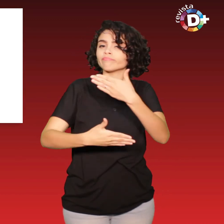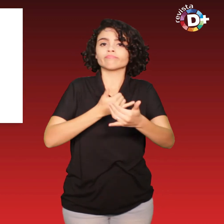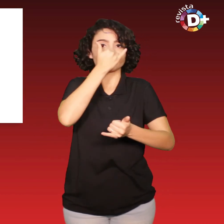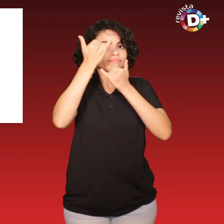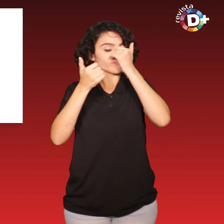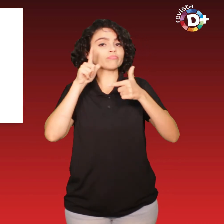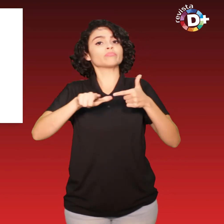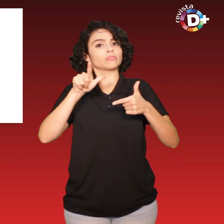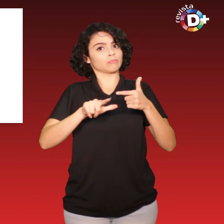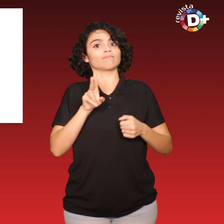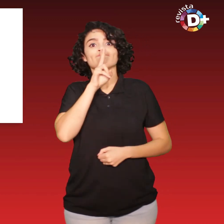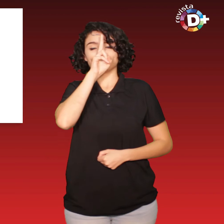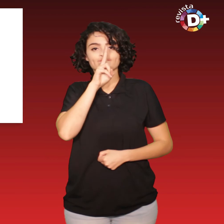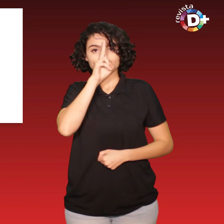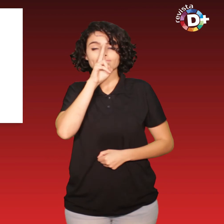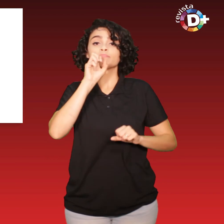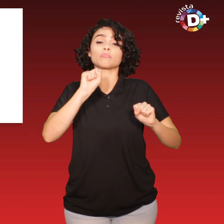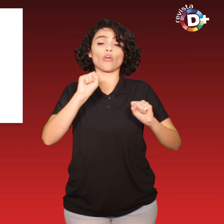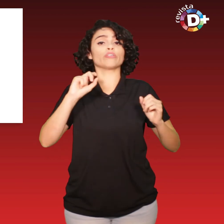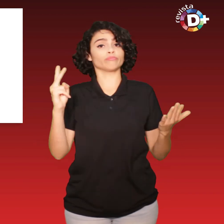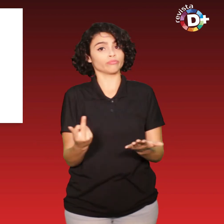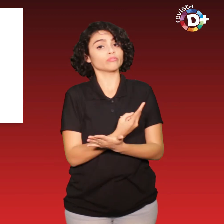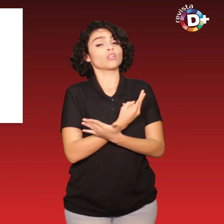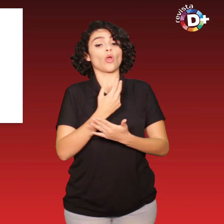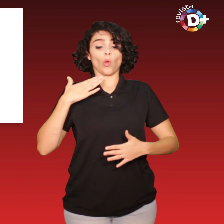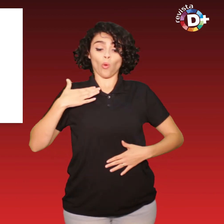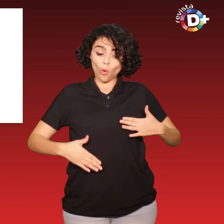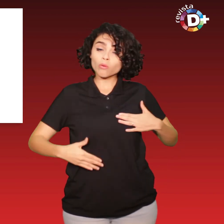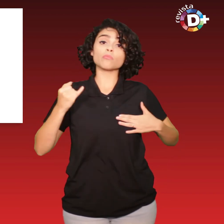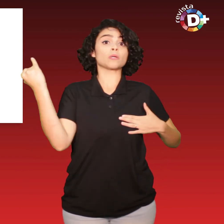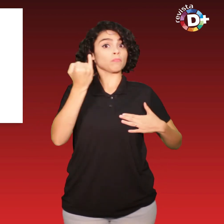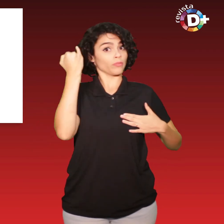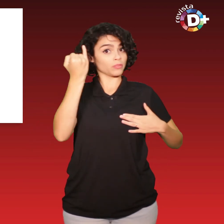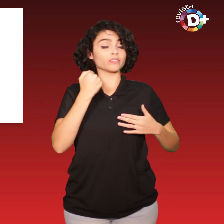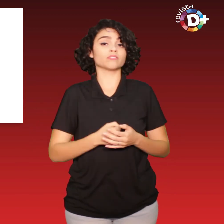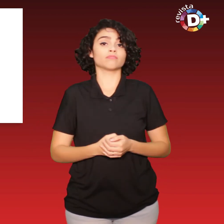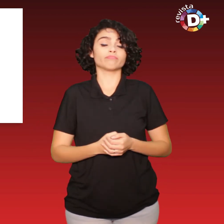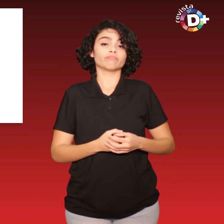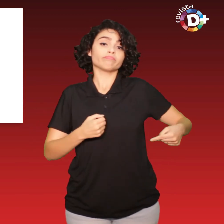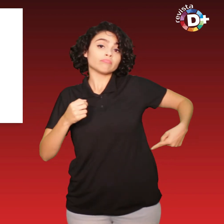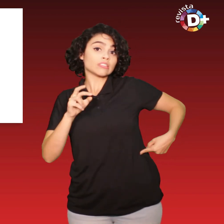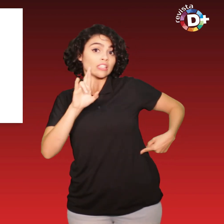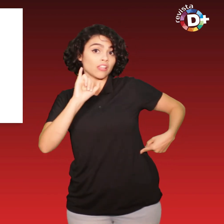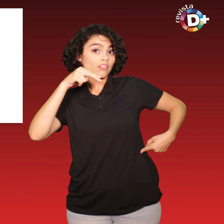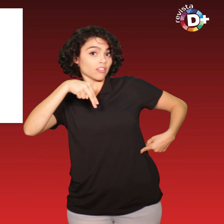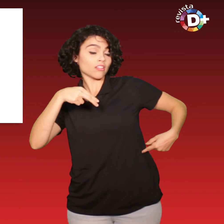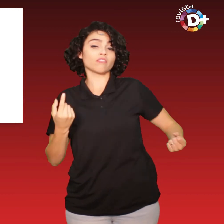Há várias complicações que podem atingir partes importantes do corpo: os rins,